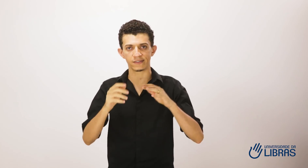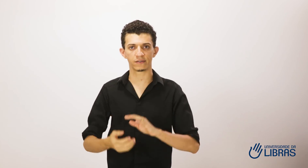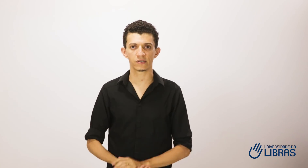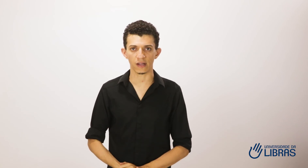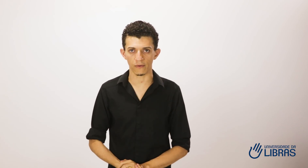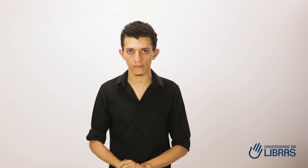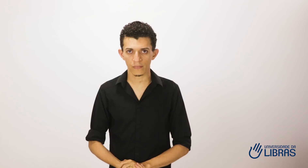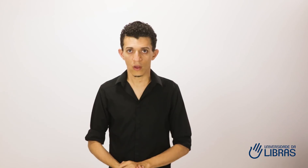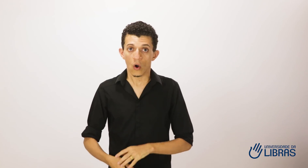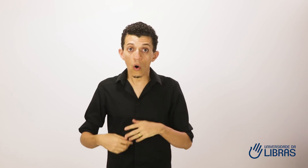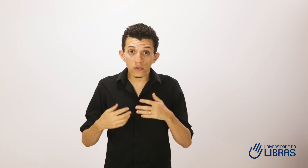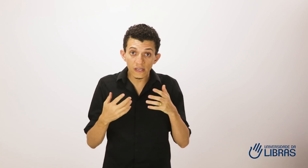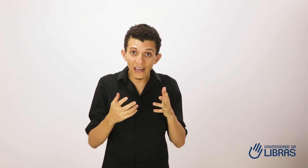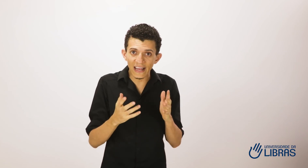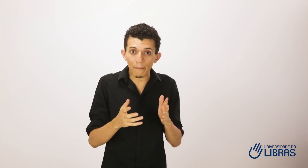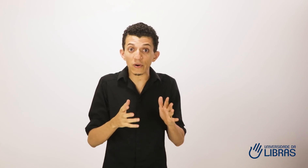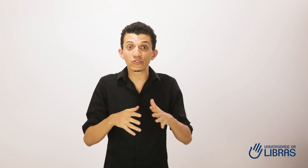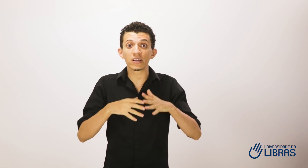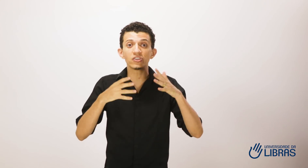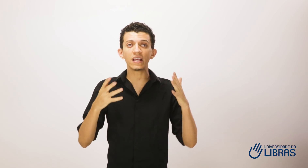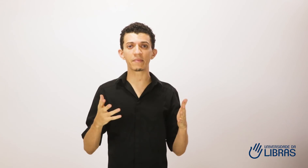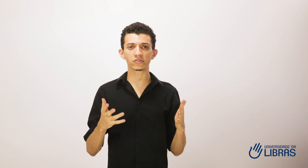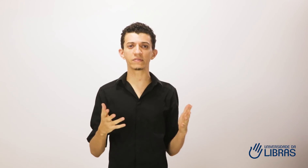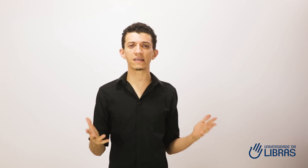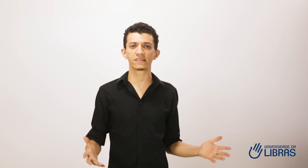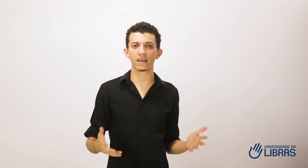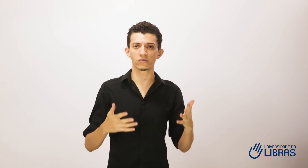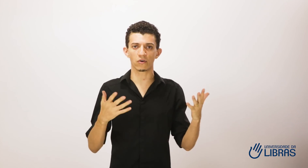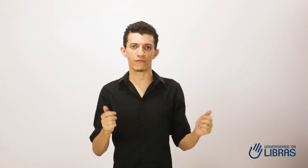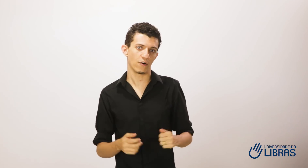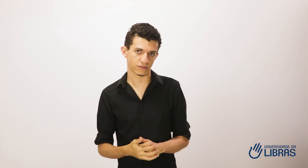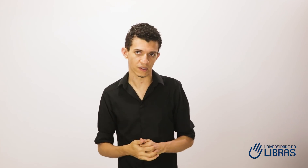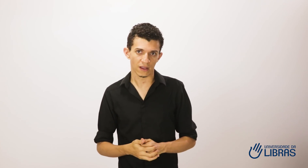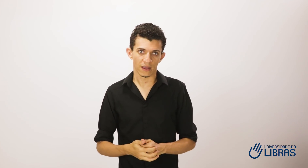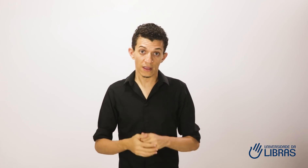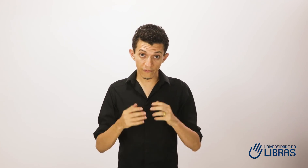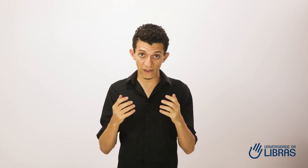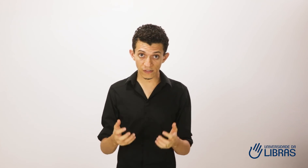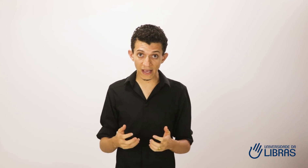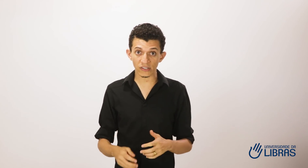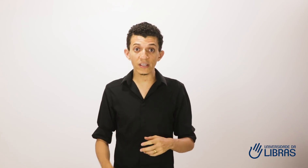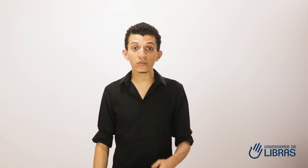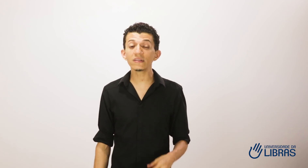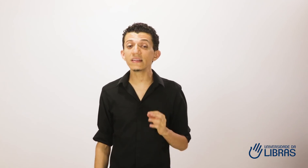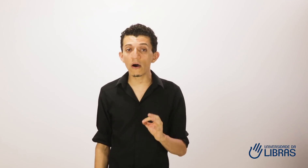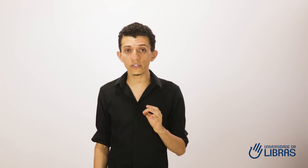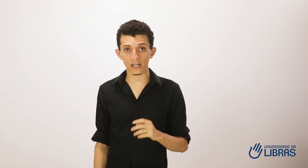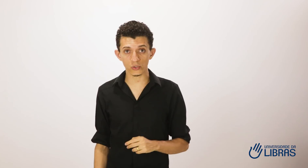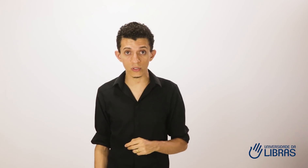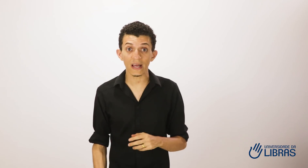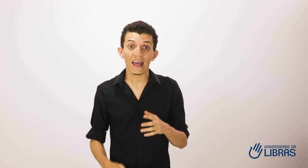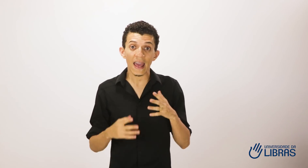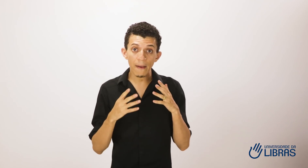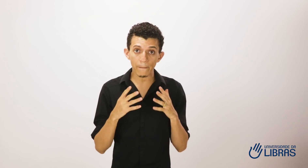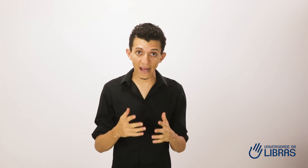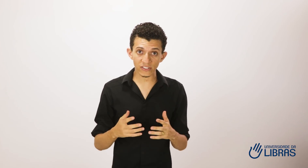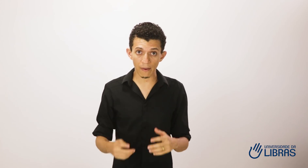fazendo sinal. Ou usando aquela apostila de Libras com desenhos ou fotos. Infelizmente, isso não te ajuda em